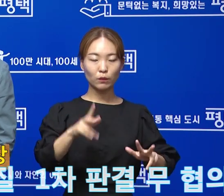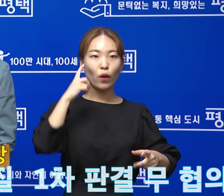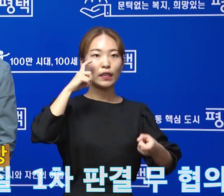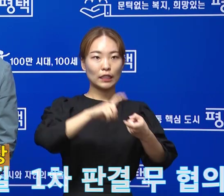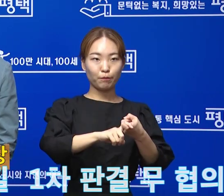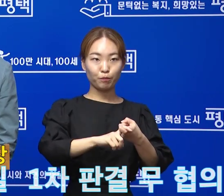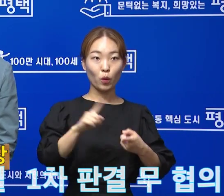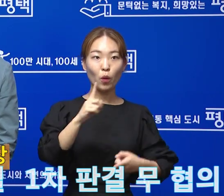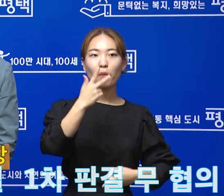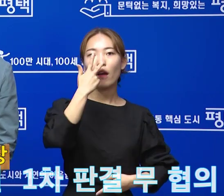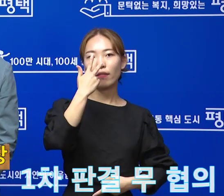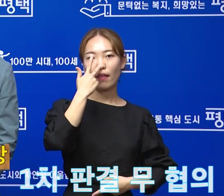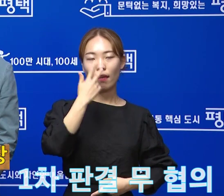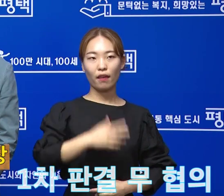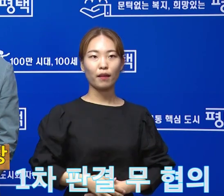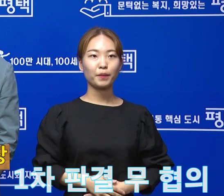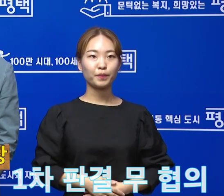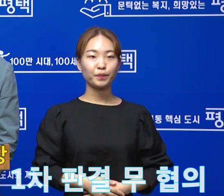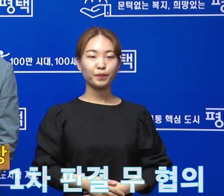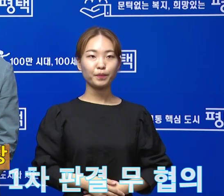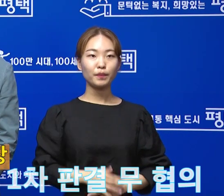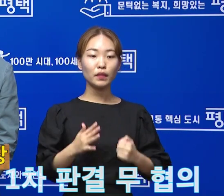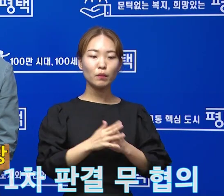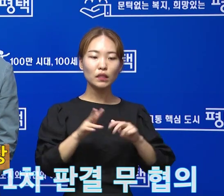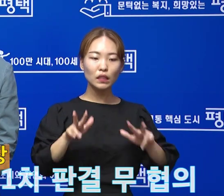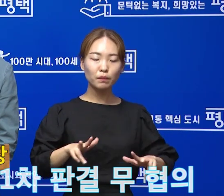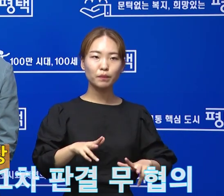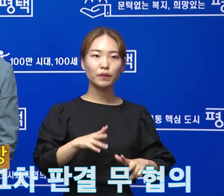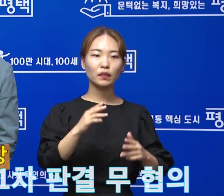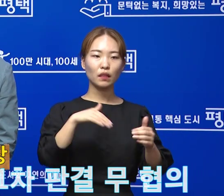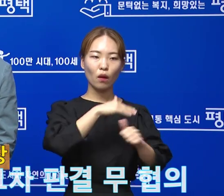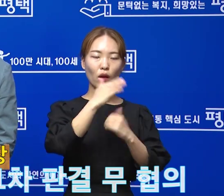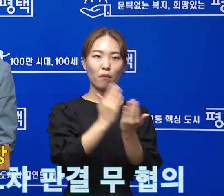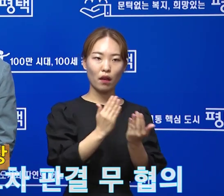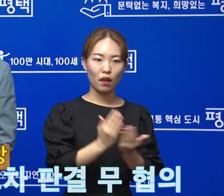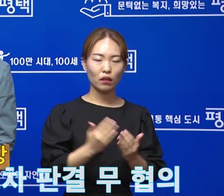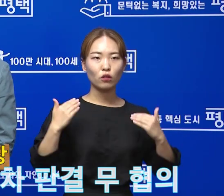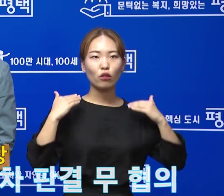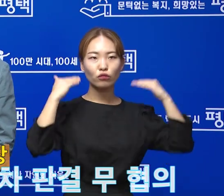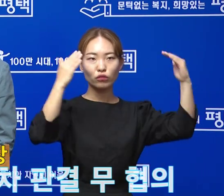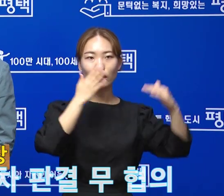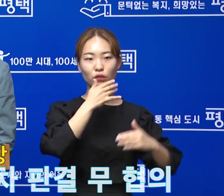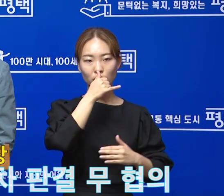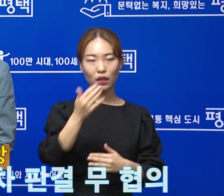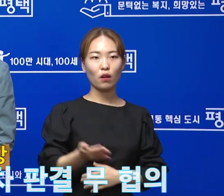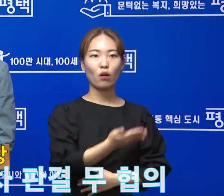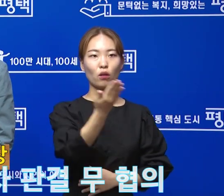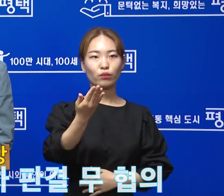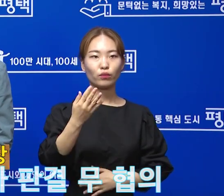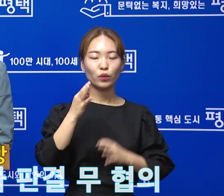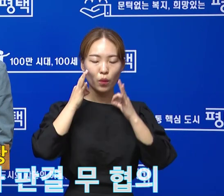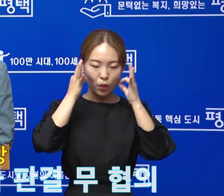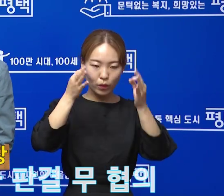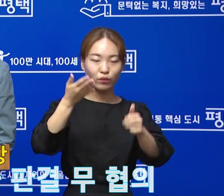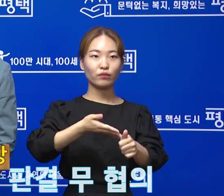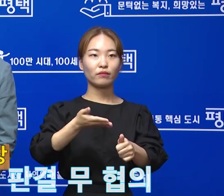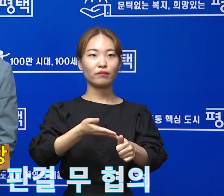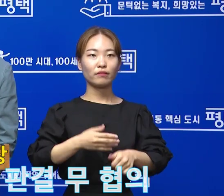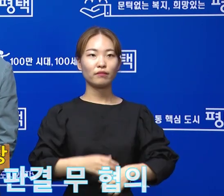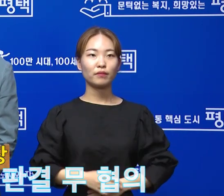되었습니다. 그에 걸맞는 성숙한 지역 문화가 정착될 수 있도록 다 함께 노력해 주실 것을 간곡하게